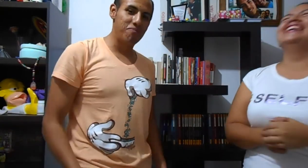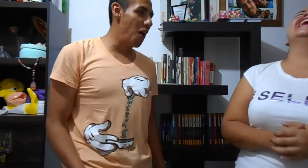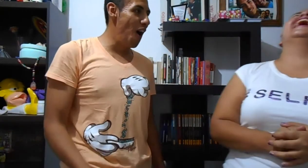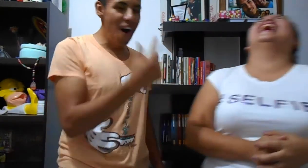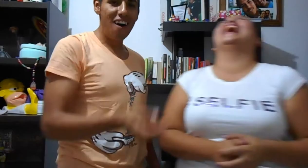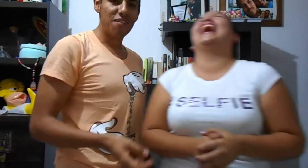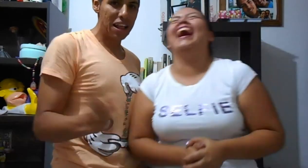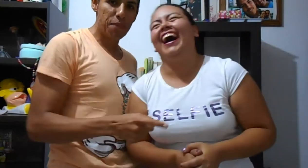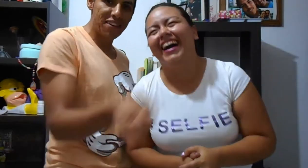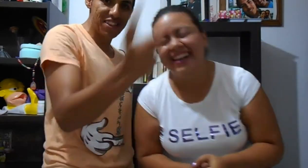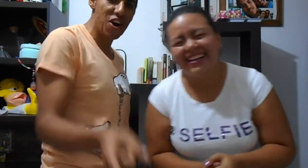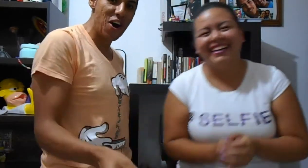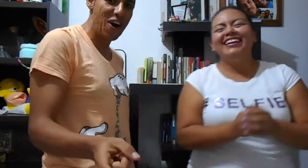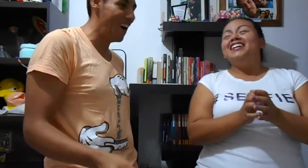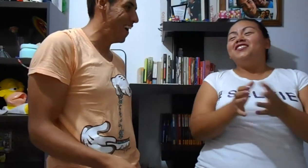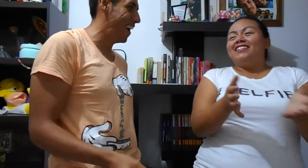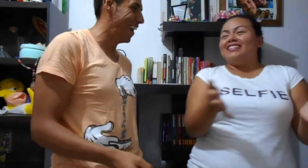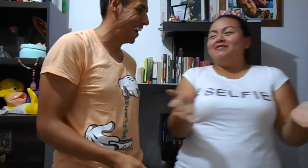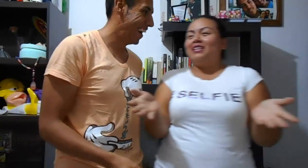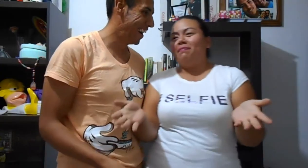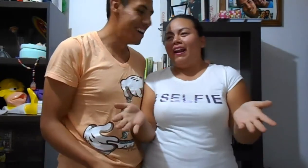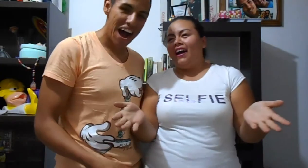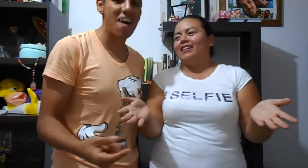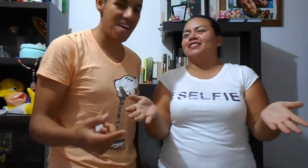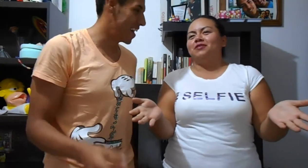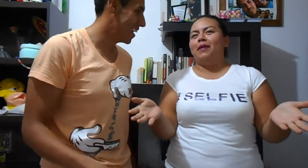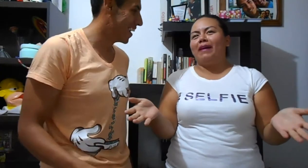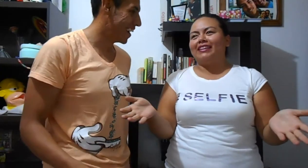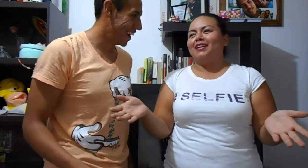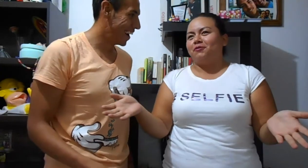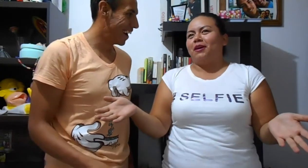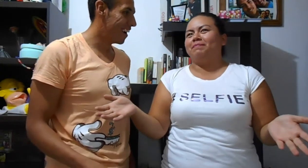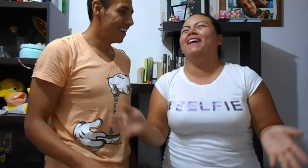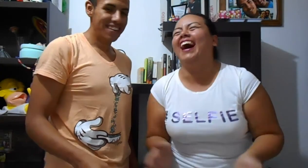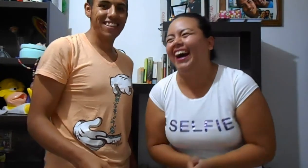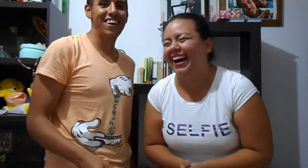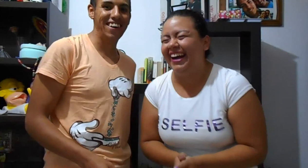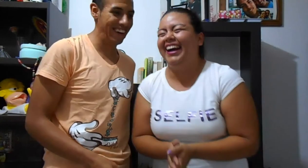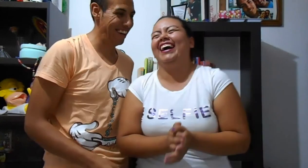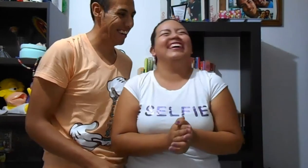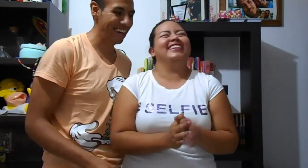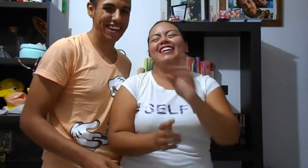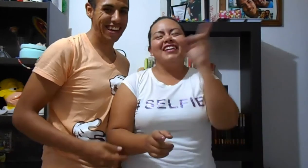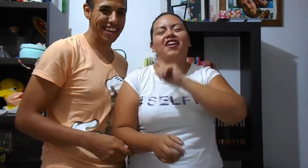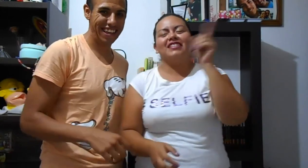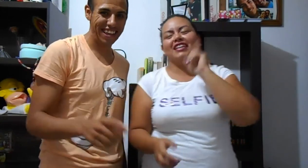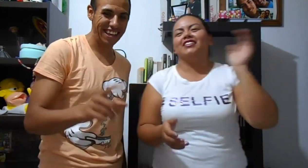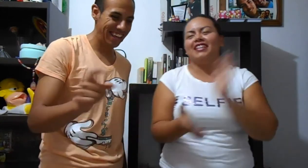¡No! ¡Malas palabras, no! Iba a decir malas palabras, a ver, una parte del cuerpo. No, no es cierto, es